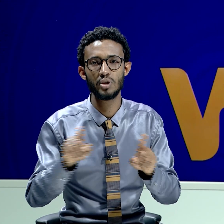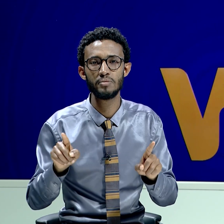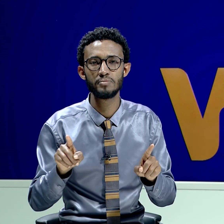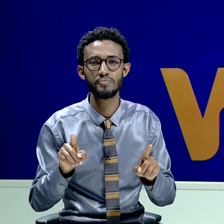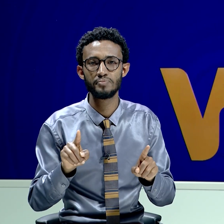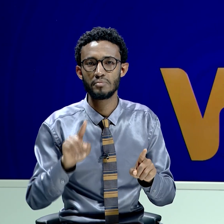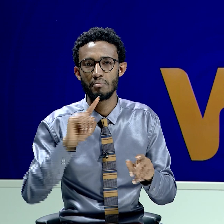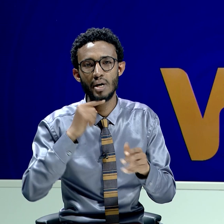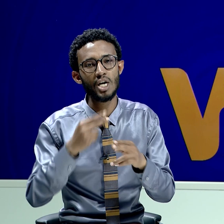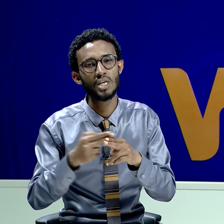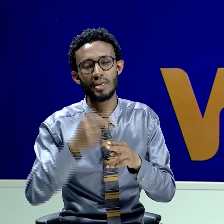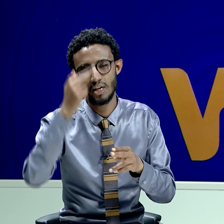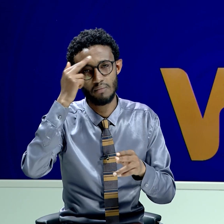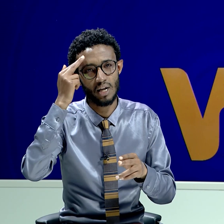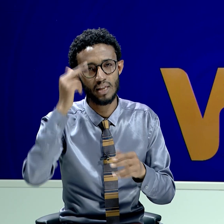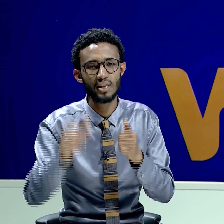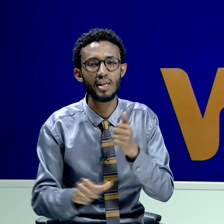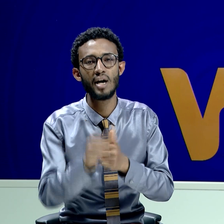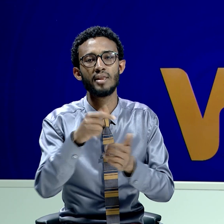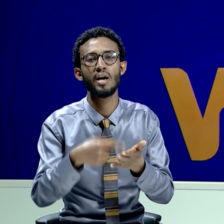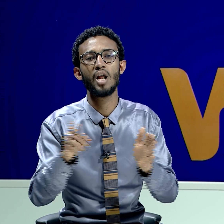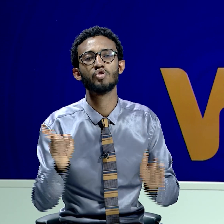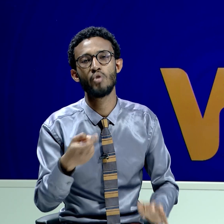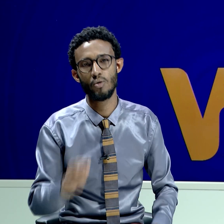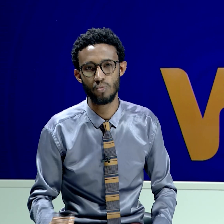ግን መረጃ አጥራት ምክንያት ተቀጣጥላችሁ ሆነሉ።